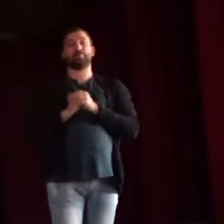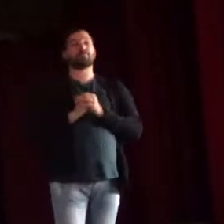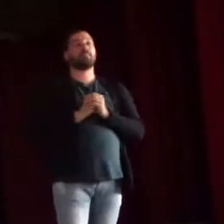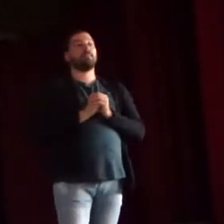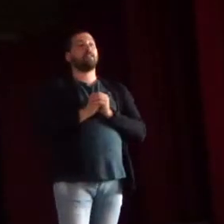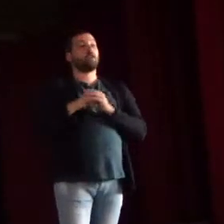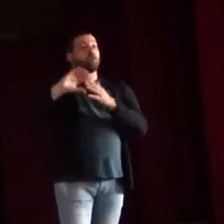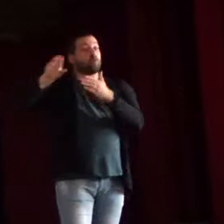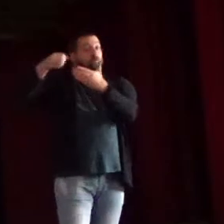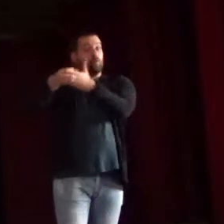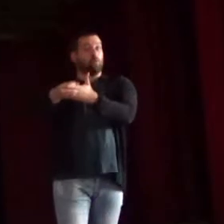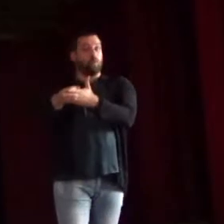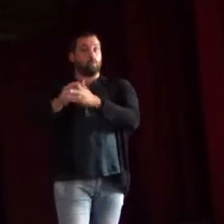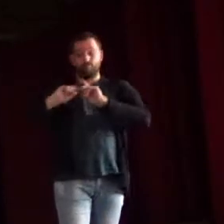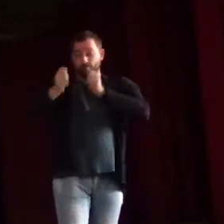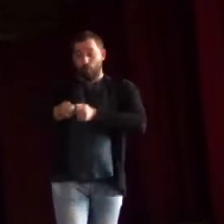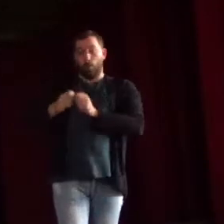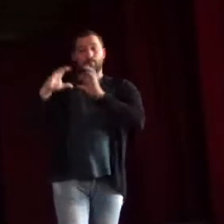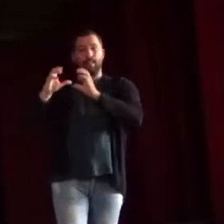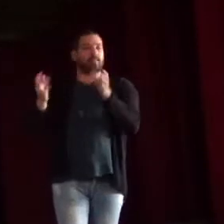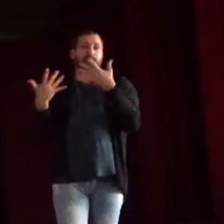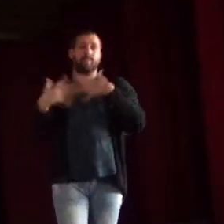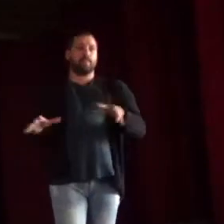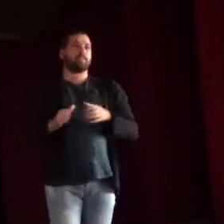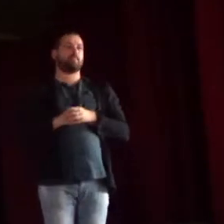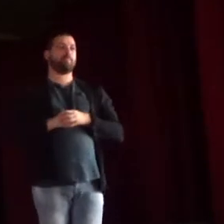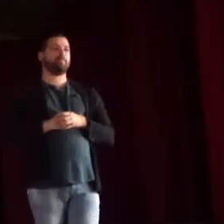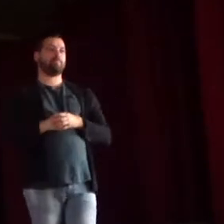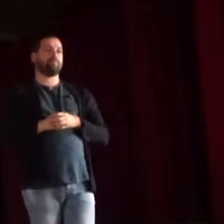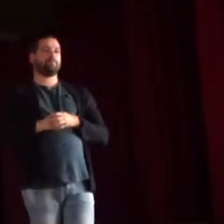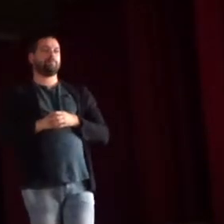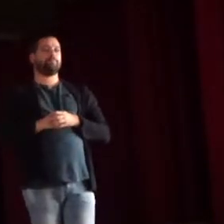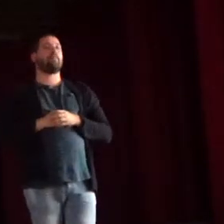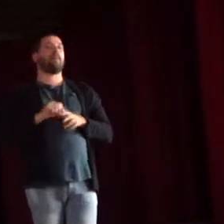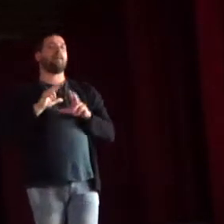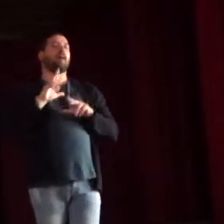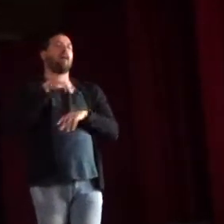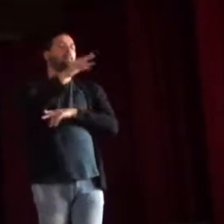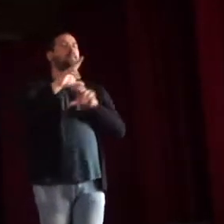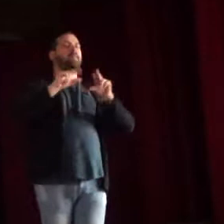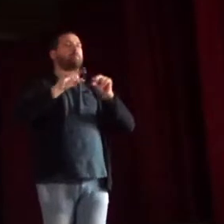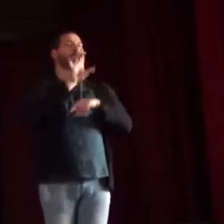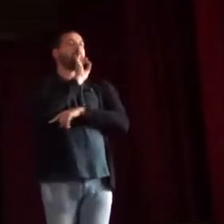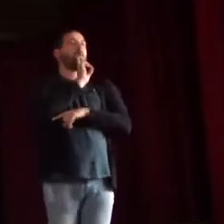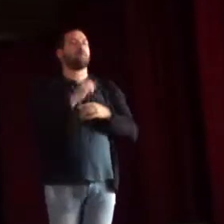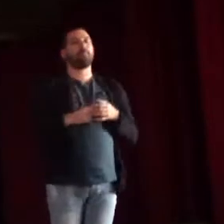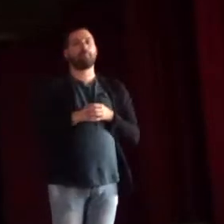Pluton n'est plus une planète. Non ? En tout cas, pas comme on l'entend. Savez-vous pourquoi ?